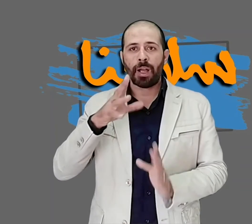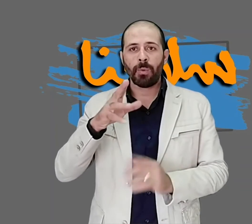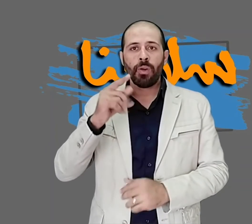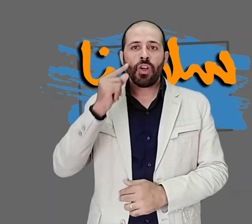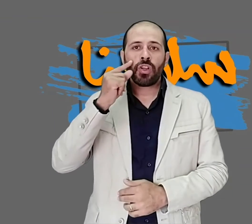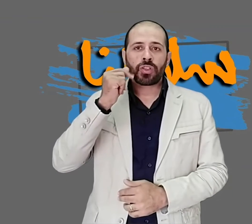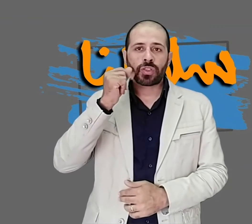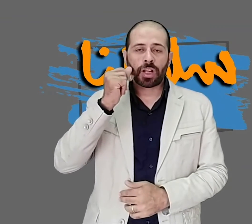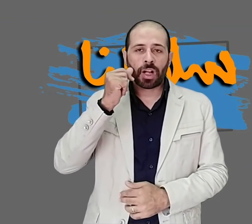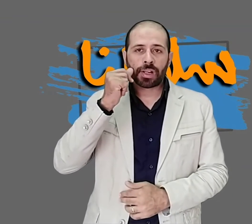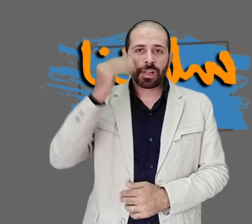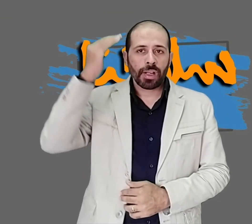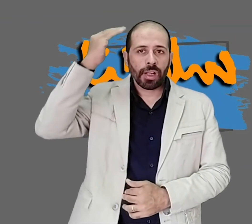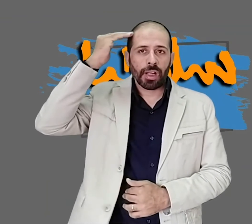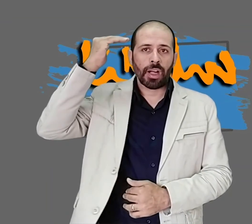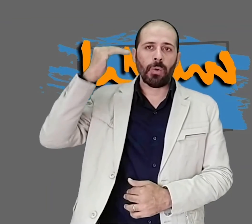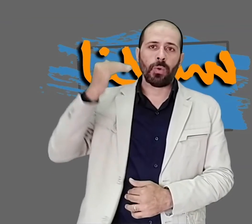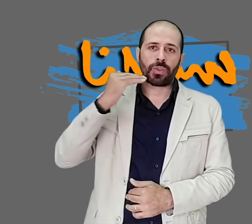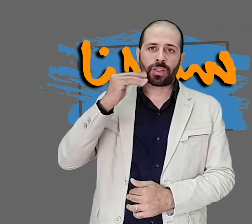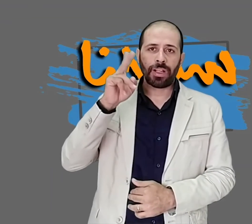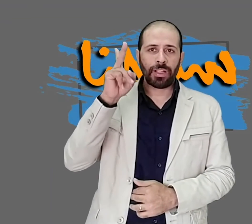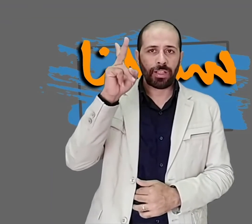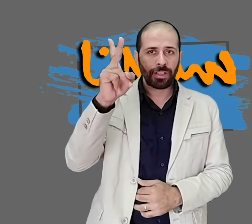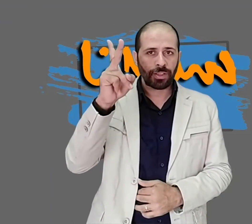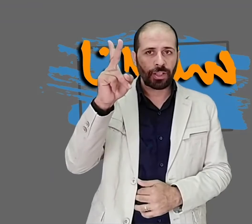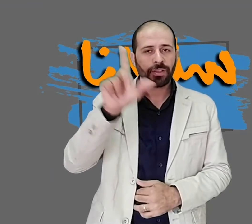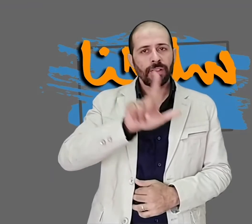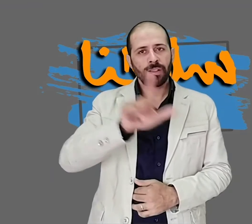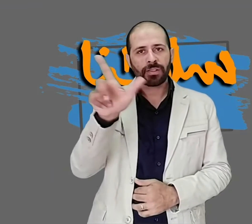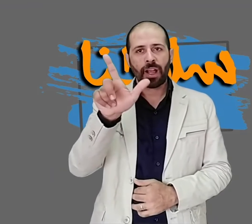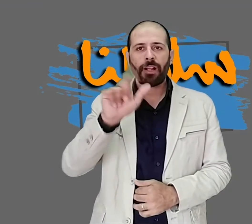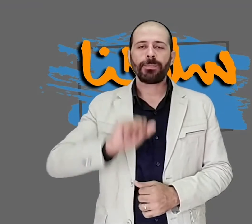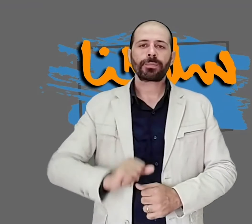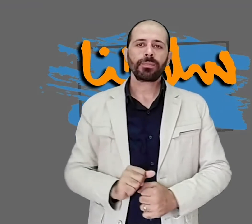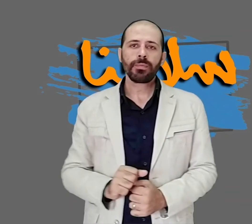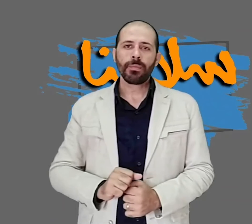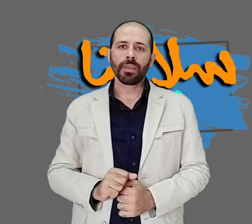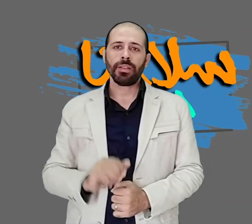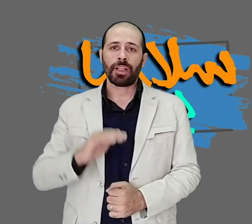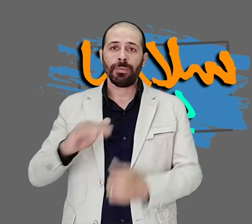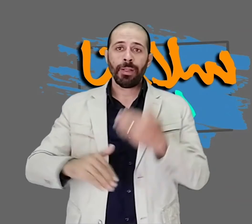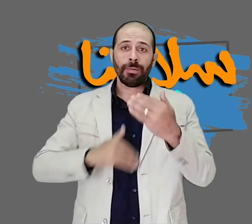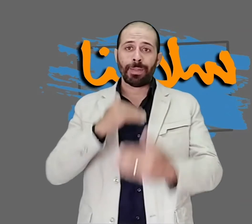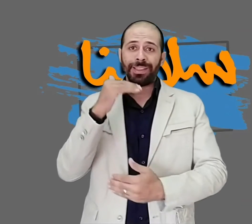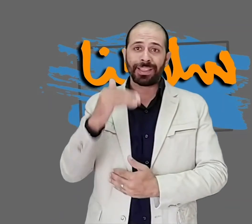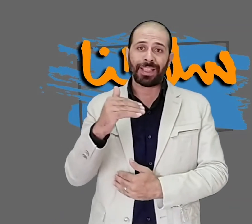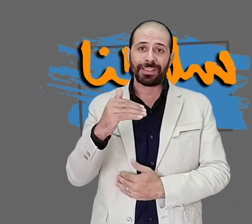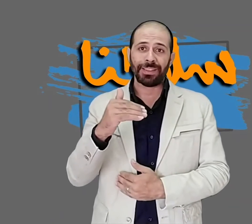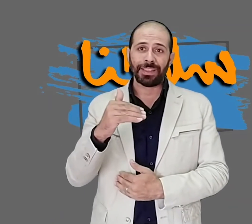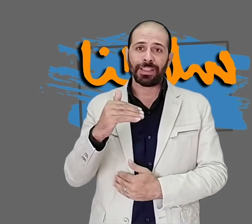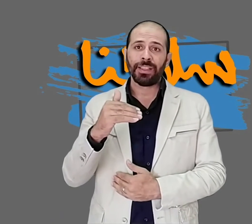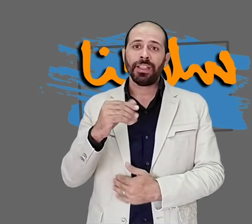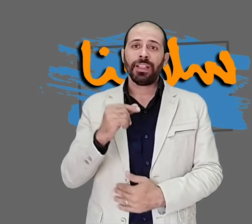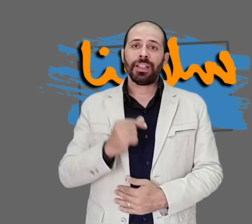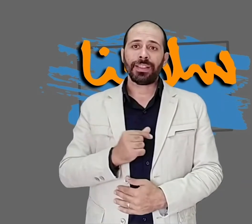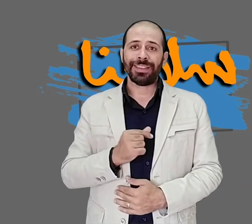أو ذكر أو أنثى، الاتنين صح. طيب بعد كده عندي إيه؟